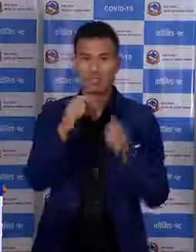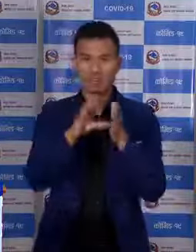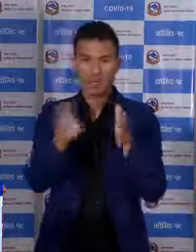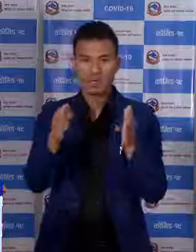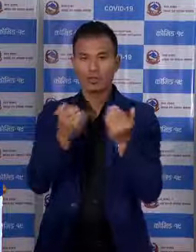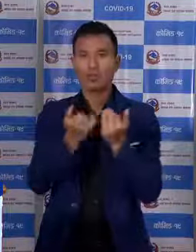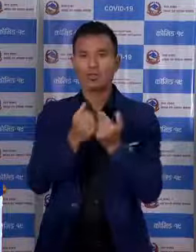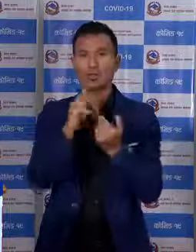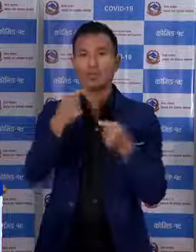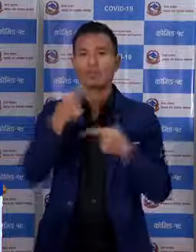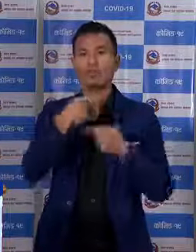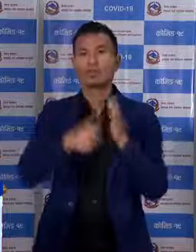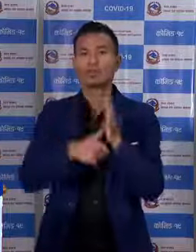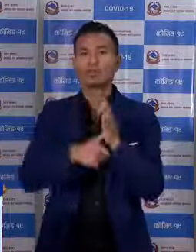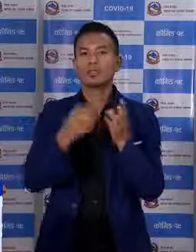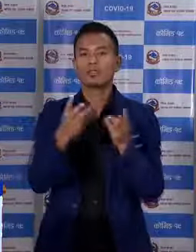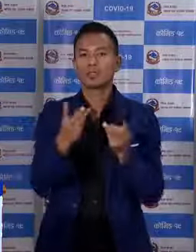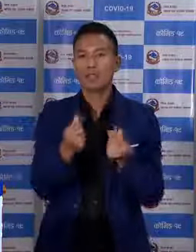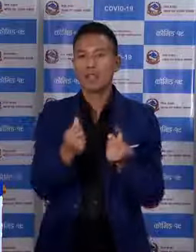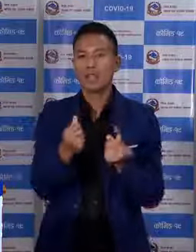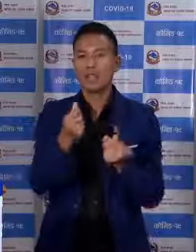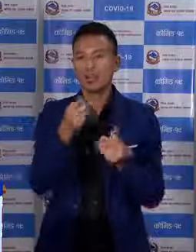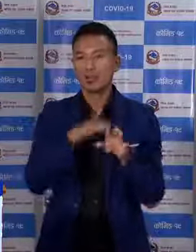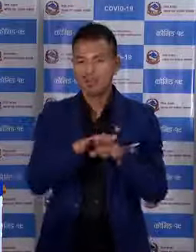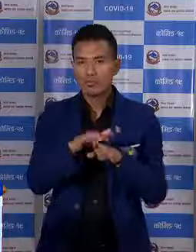गरियेका नंबुना परिक्षेन को शंख्या